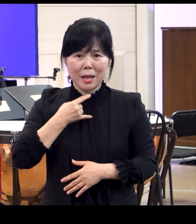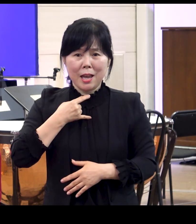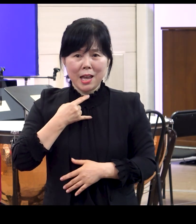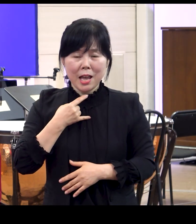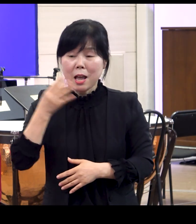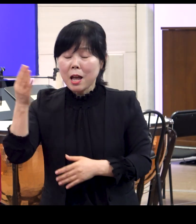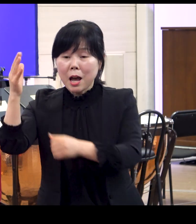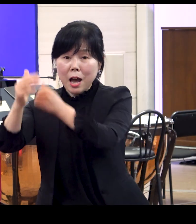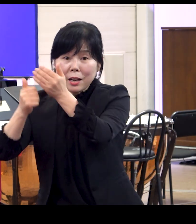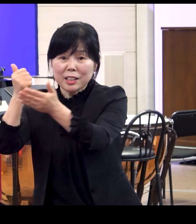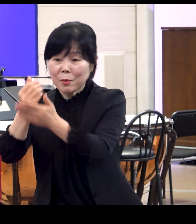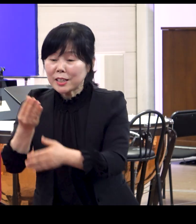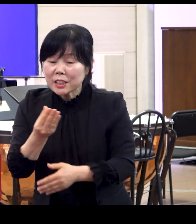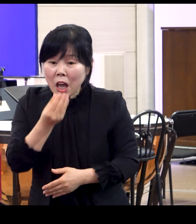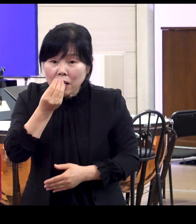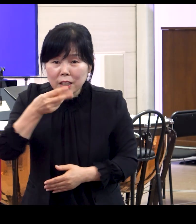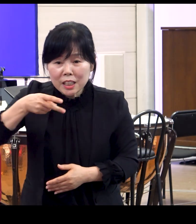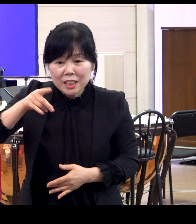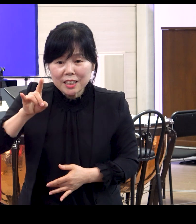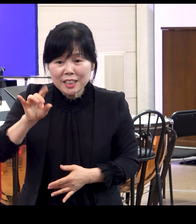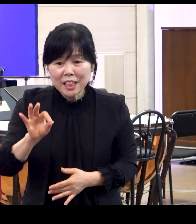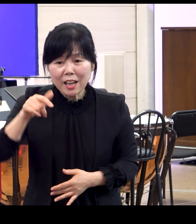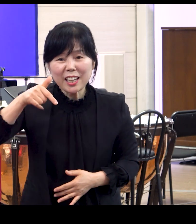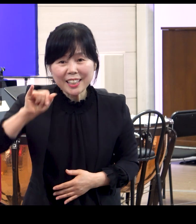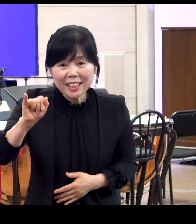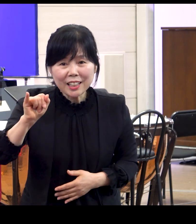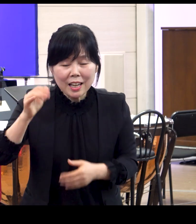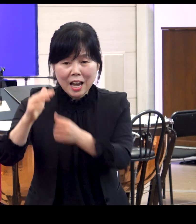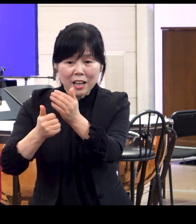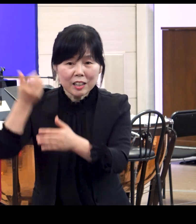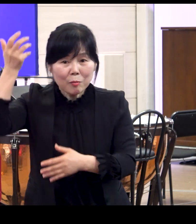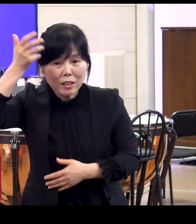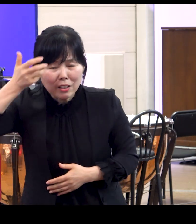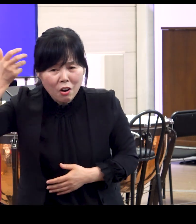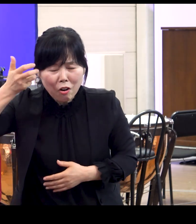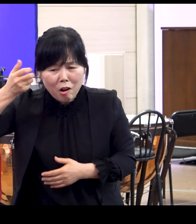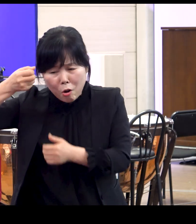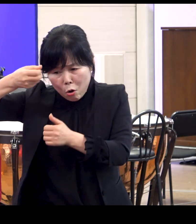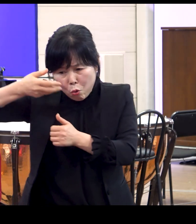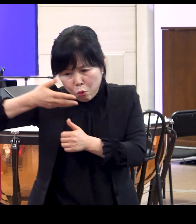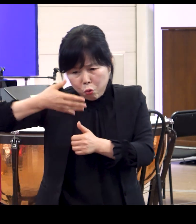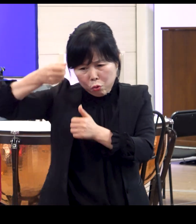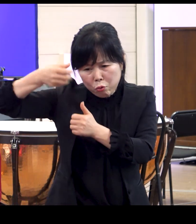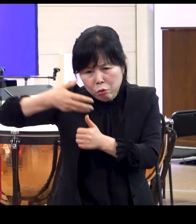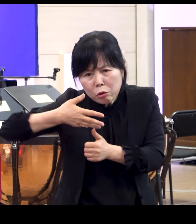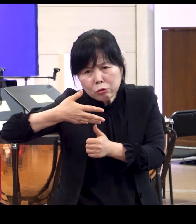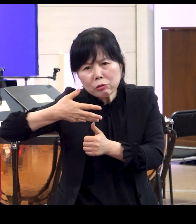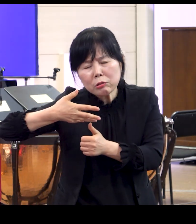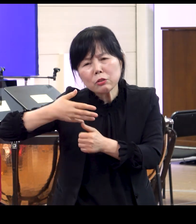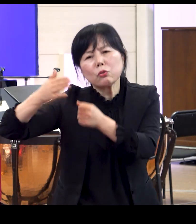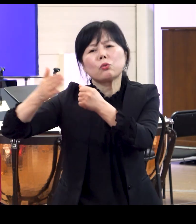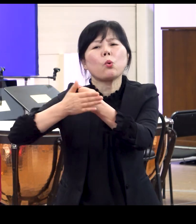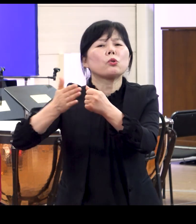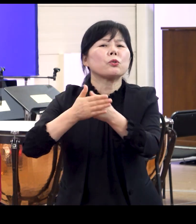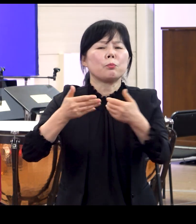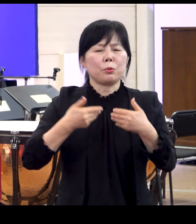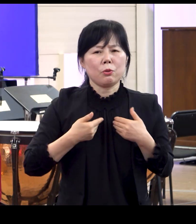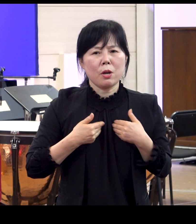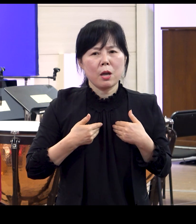하나님께서 나에게 생기, 당신의 느시맛 하임, 당신의 영을 불어넣으시는 역사가 있어야 되는